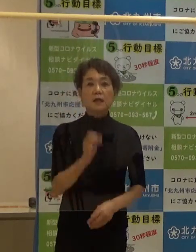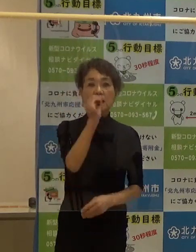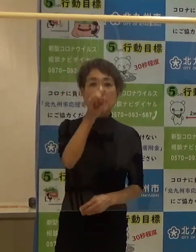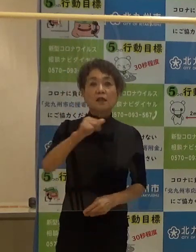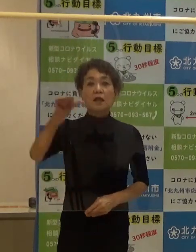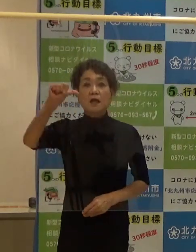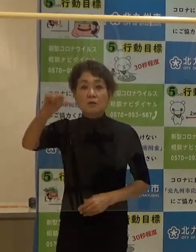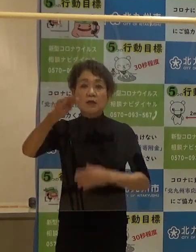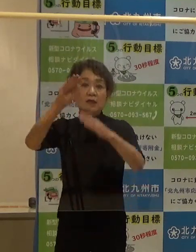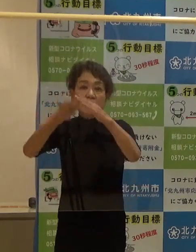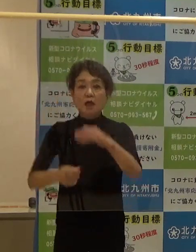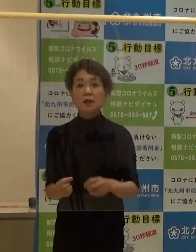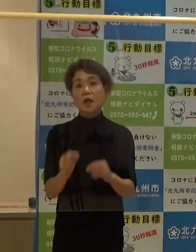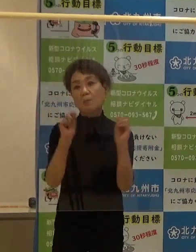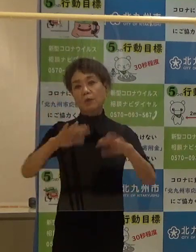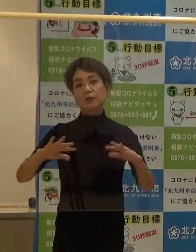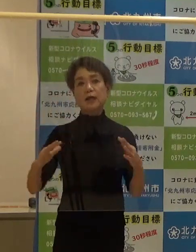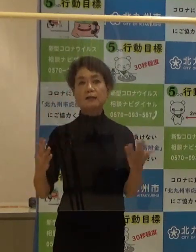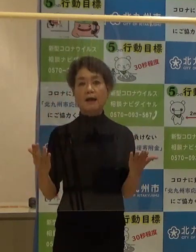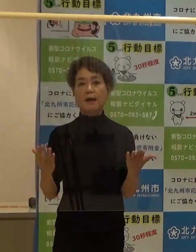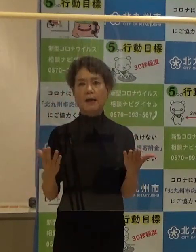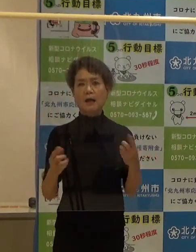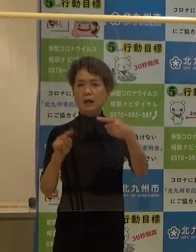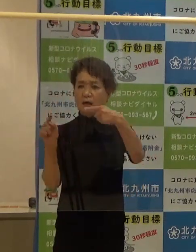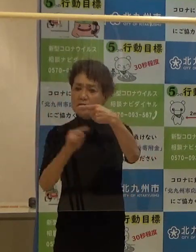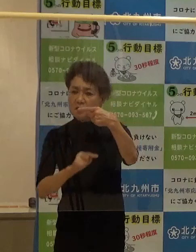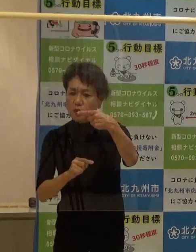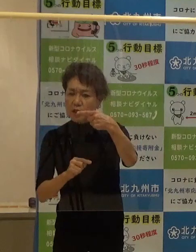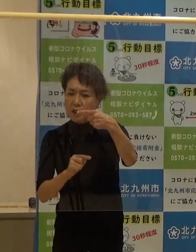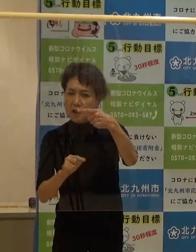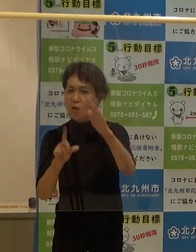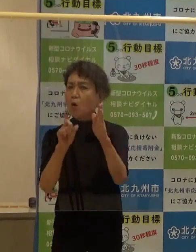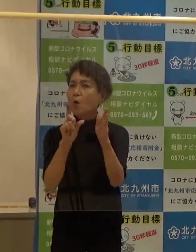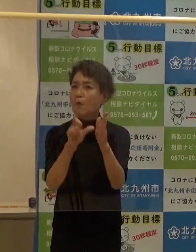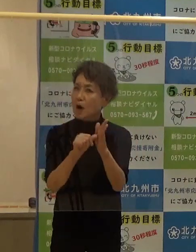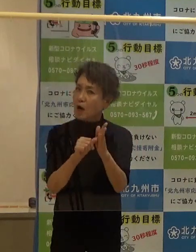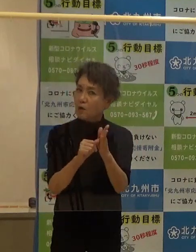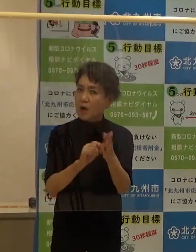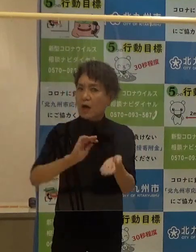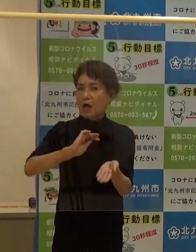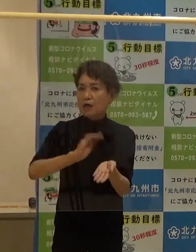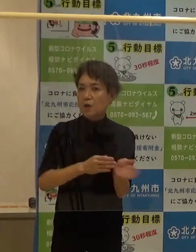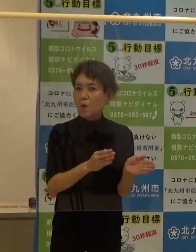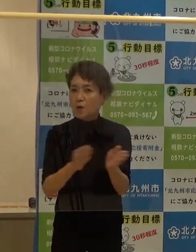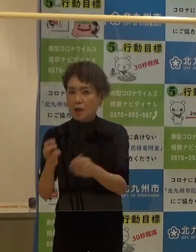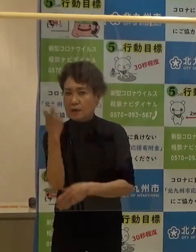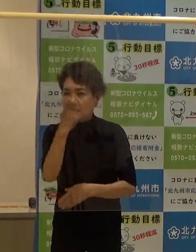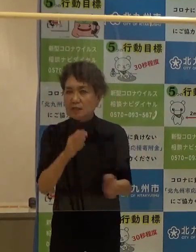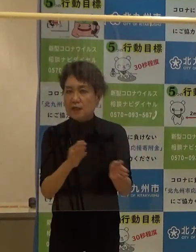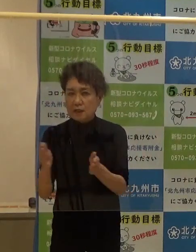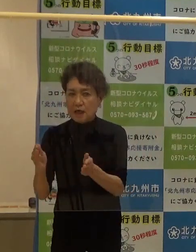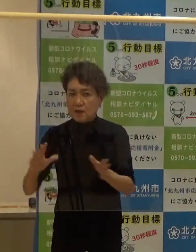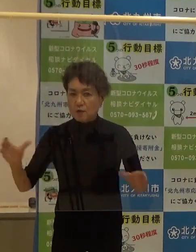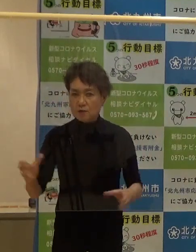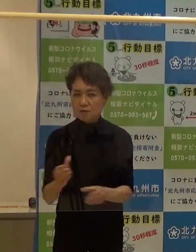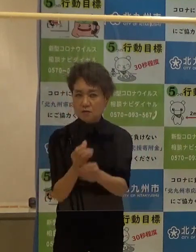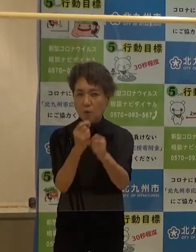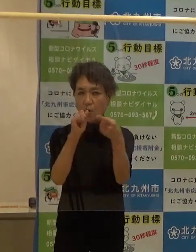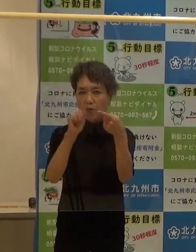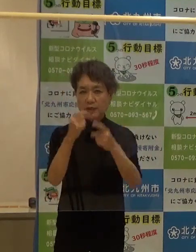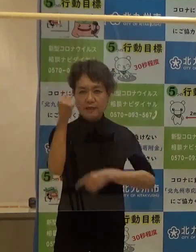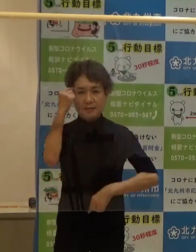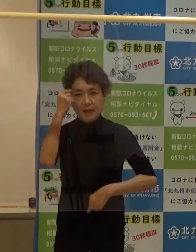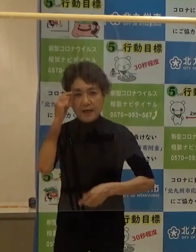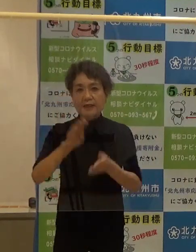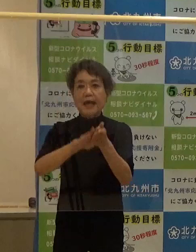題ない、1人程度の場合は医療提供体制、検査体制と総合的に勘案して